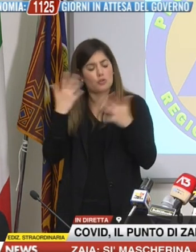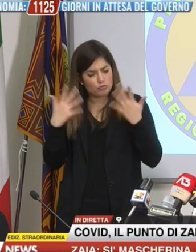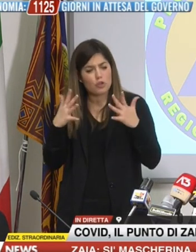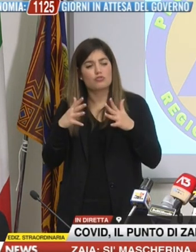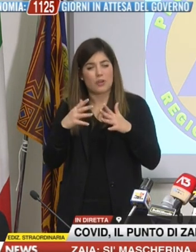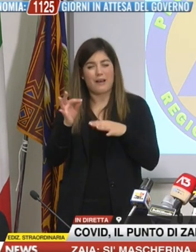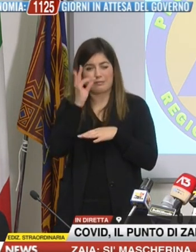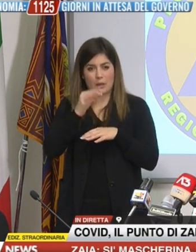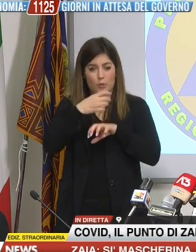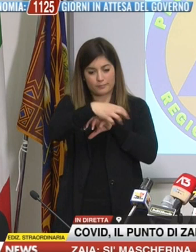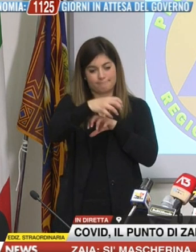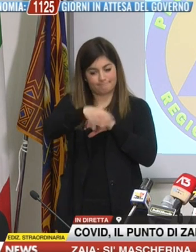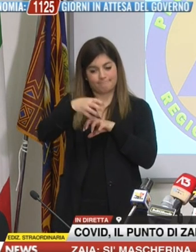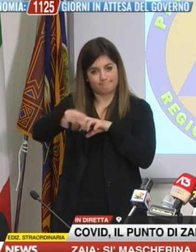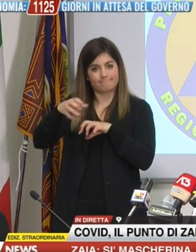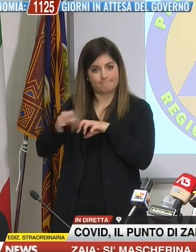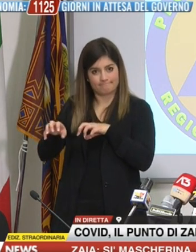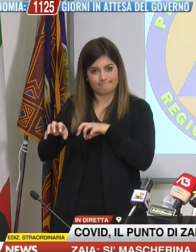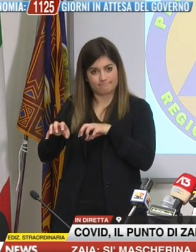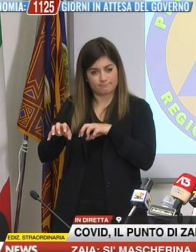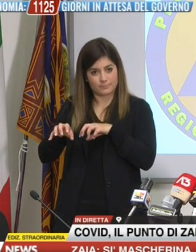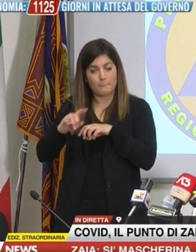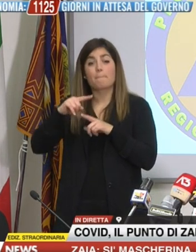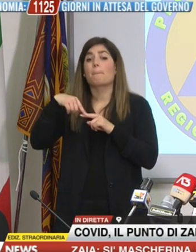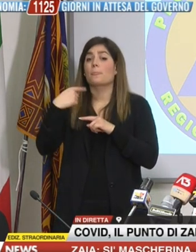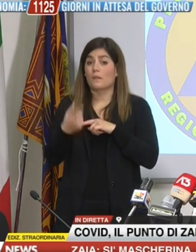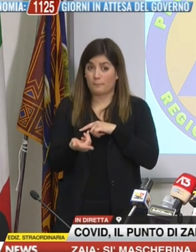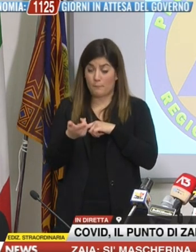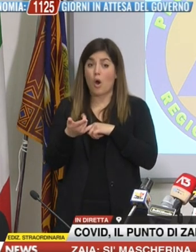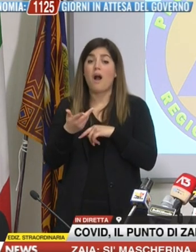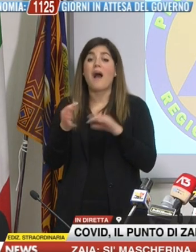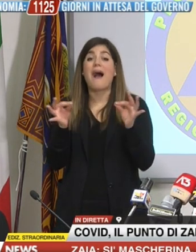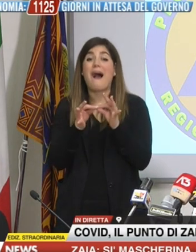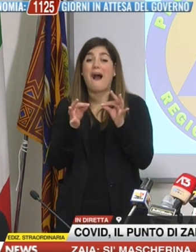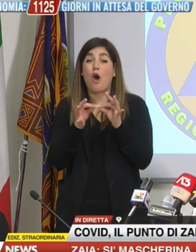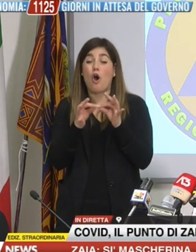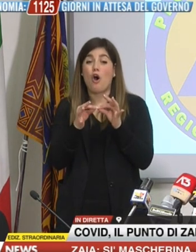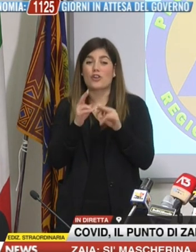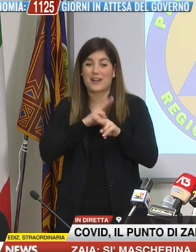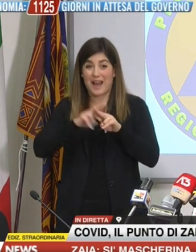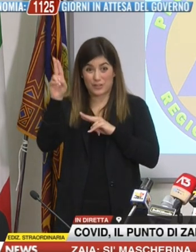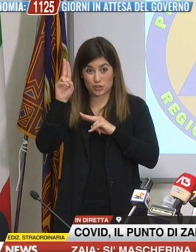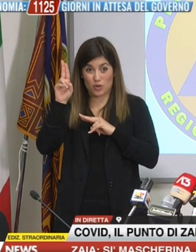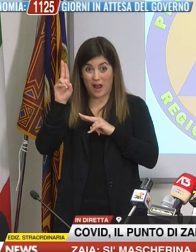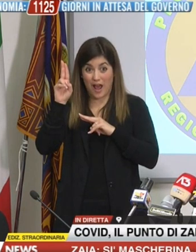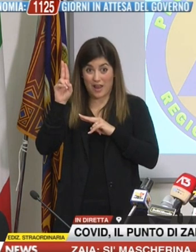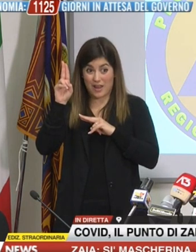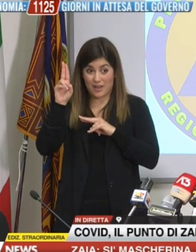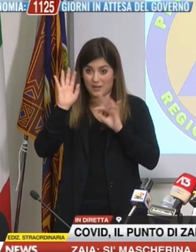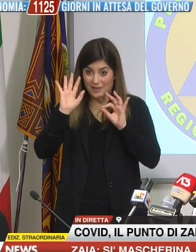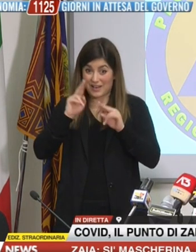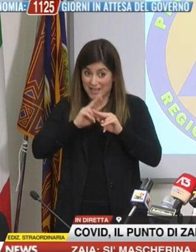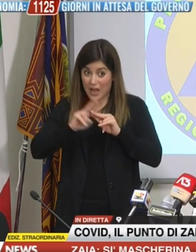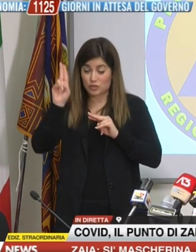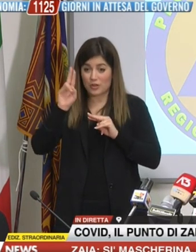tamponi. Poi è arrivata la CN nazionale, che ha previsto, quindi l'accordo nazionale, che ricordiamolo è un accordo nazionale, quindi